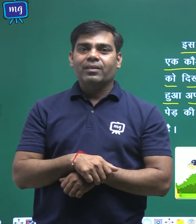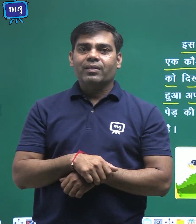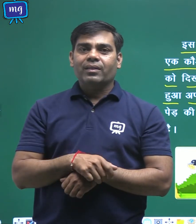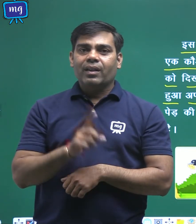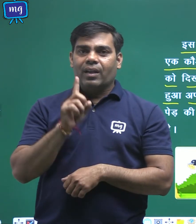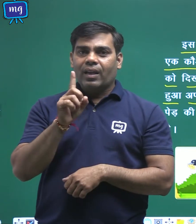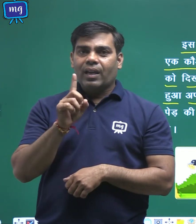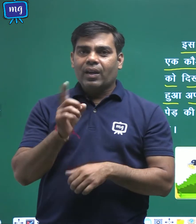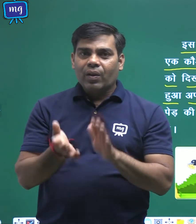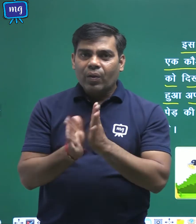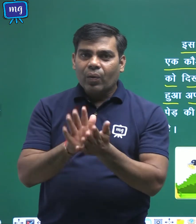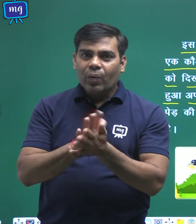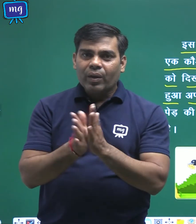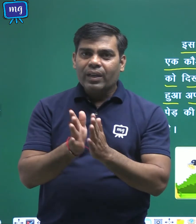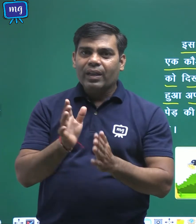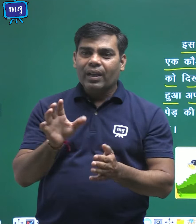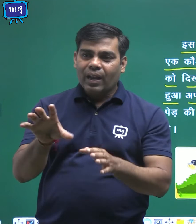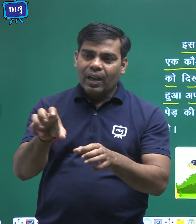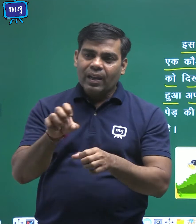एक रोटी लेकर